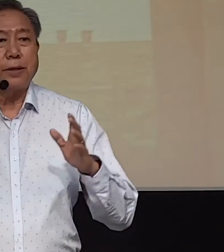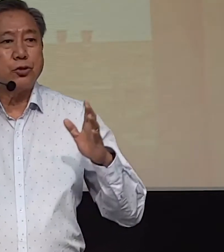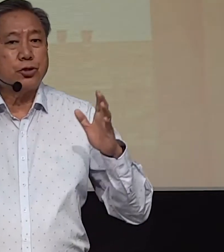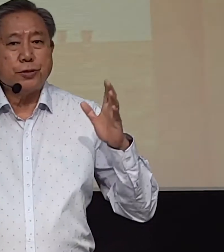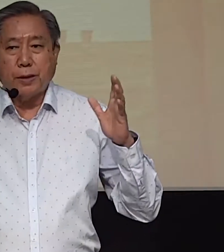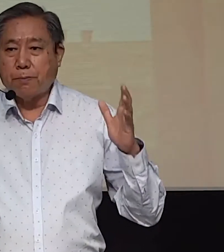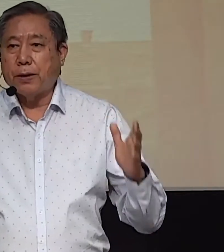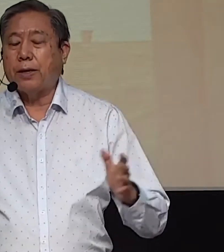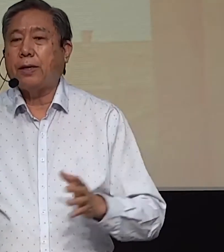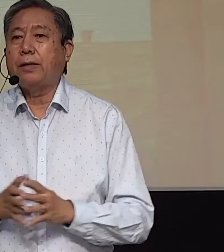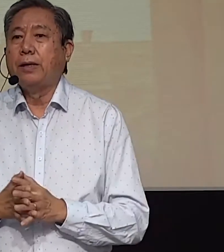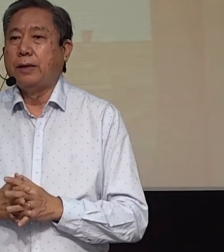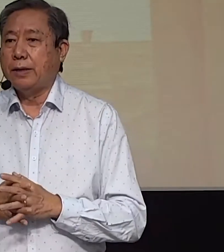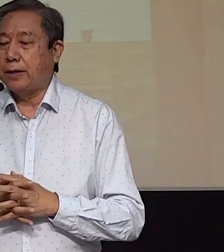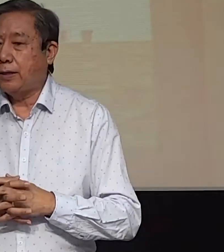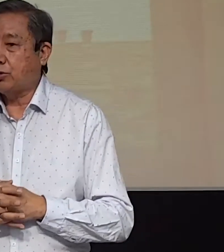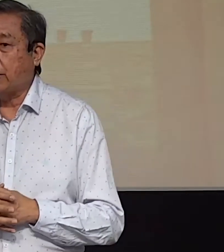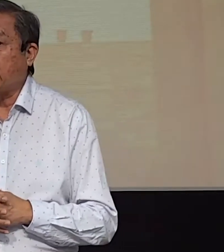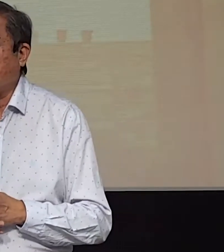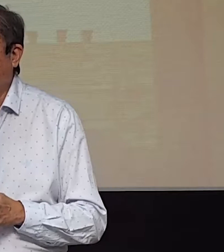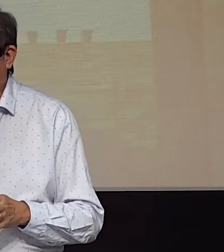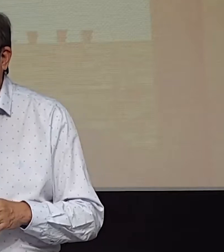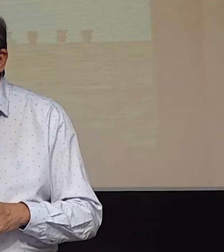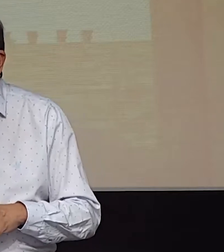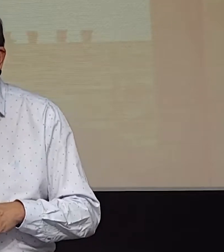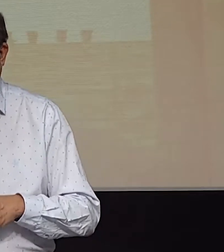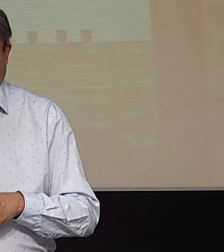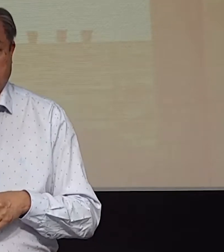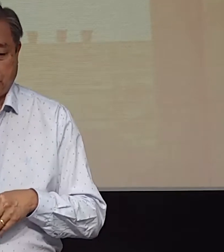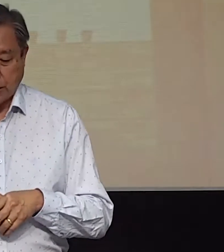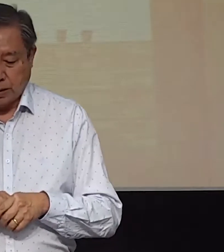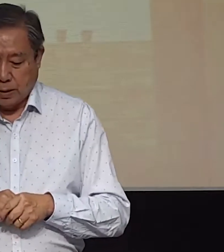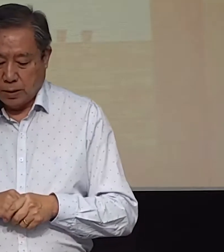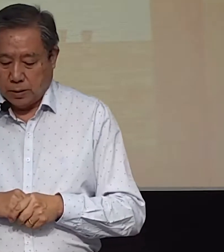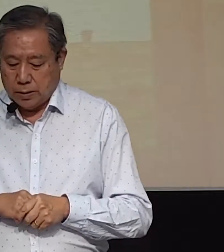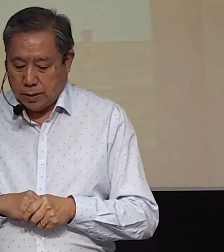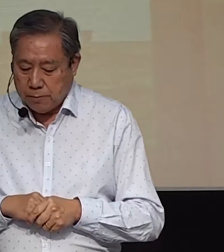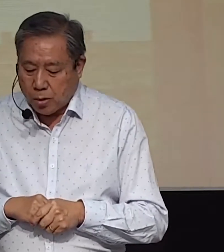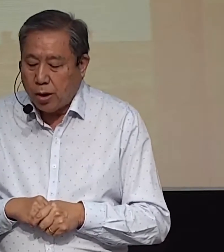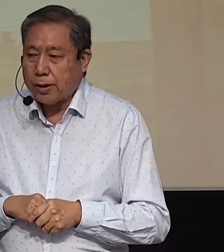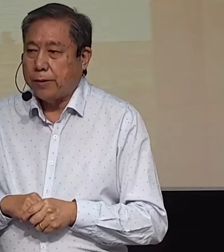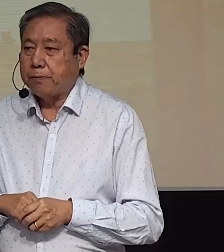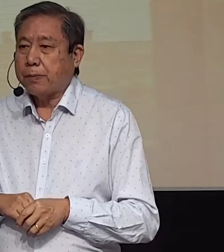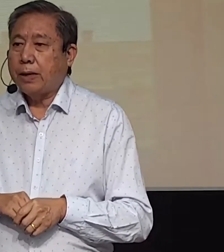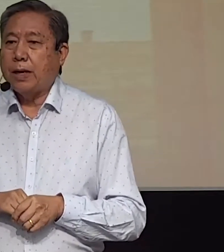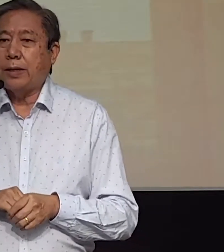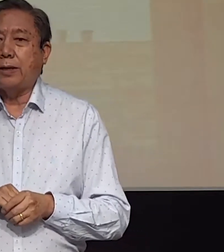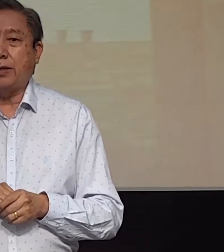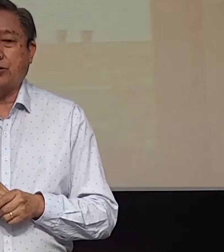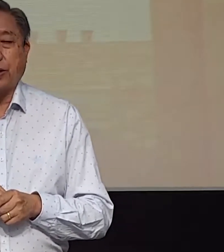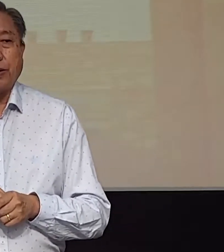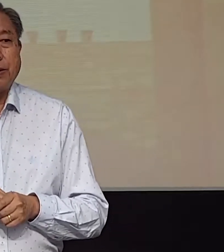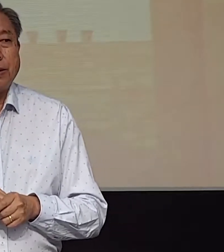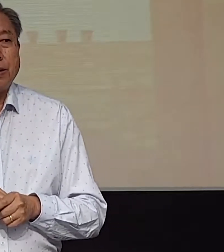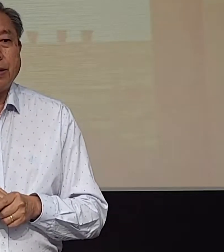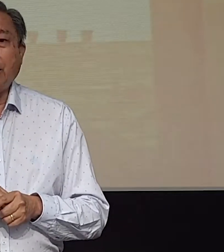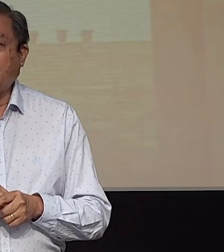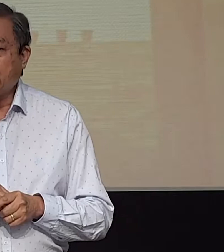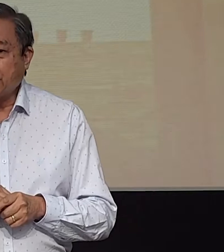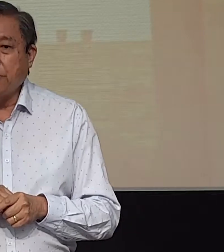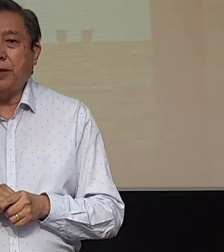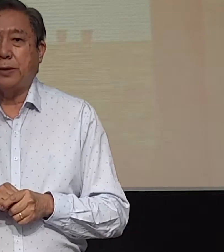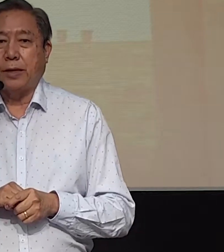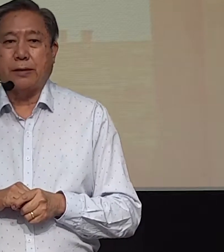que é abrangida pela igreja em Esmirna. E embora a igreja